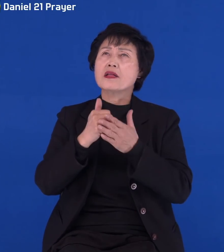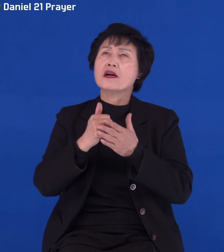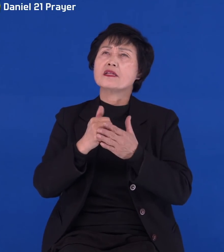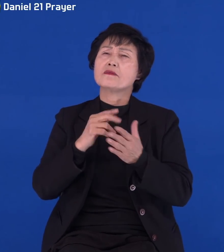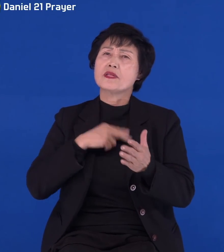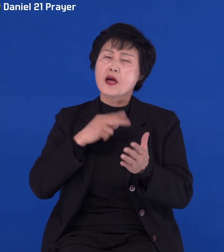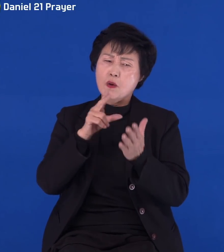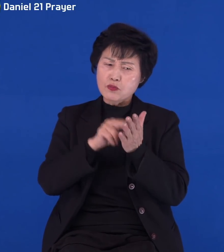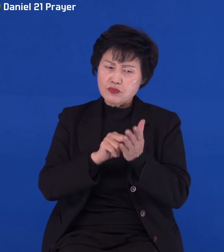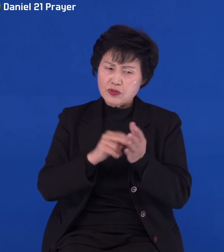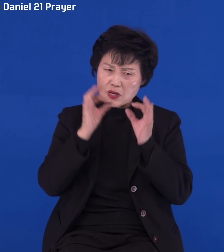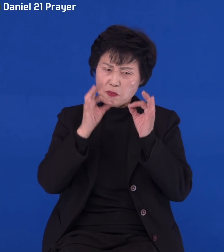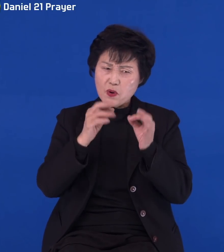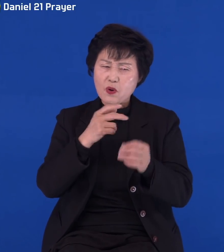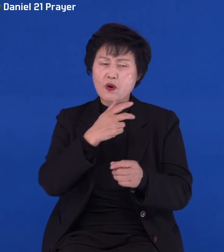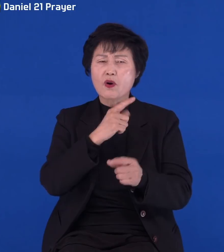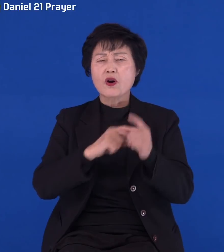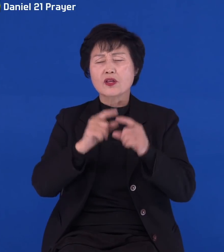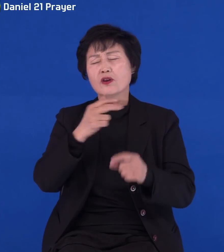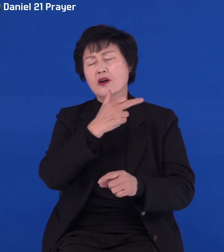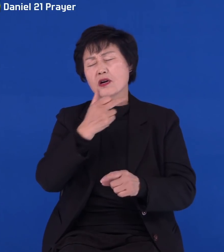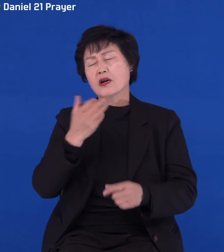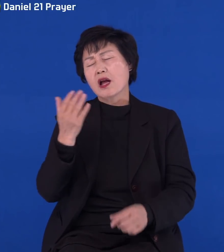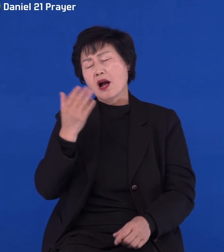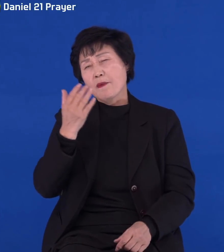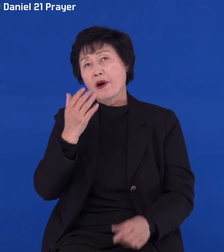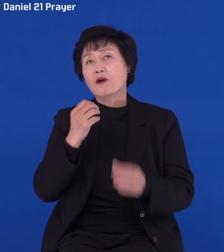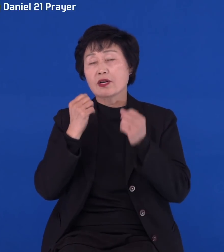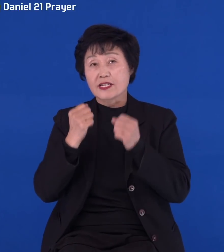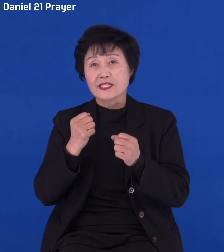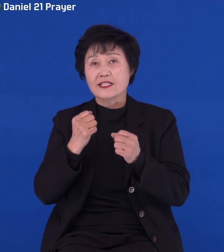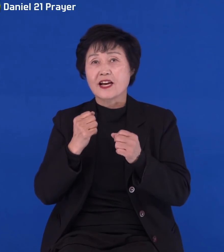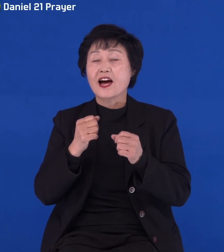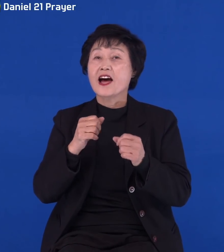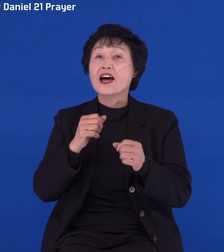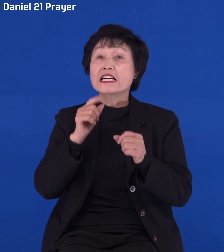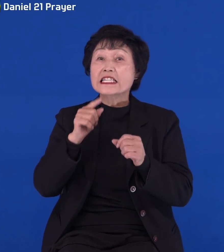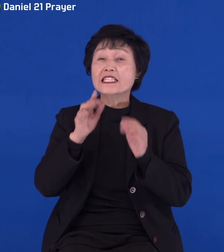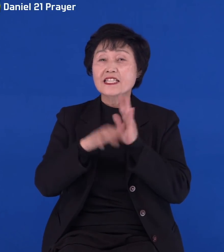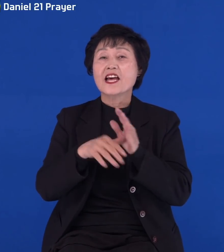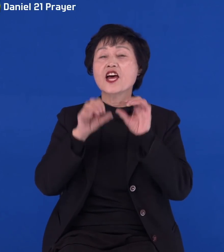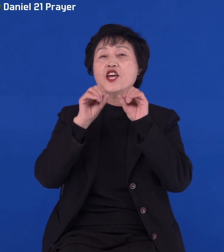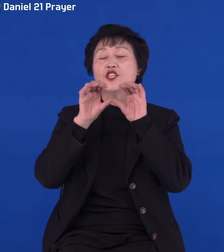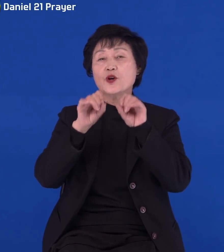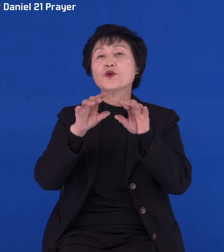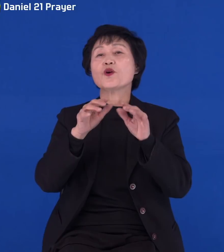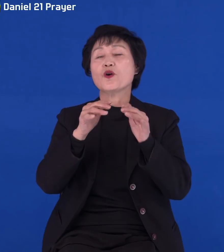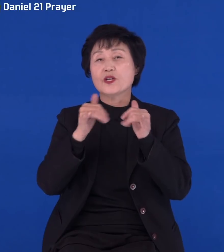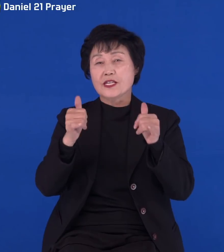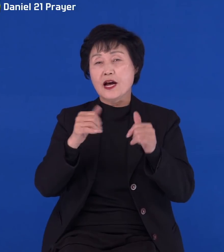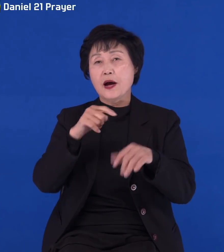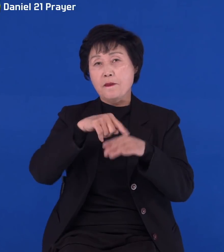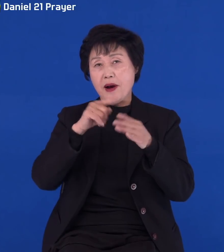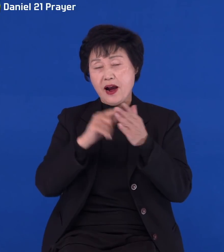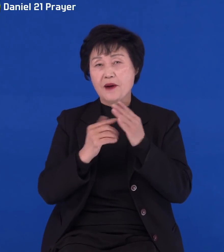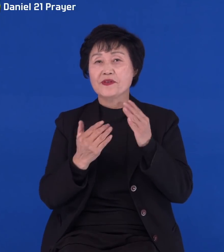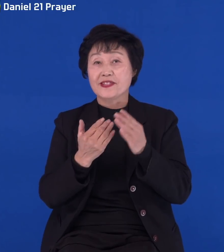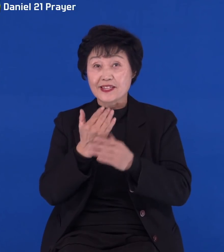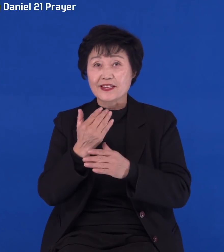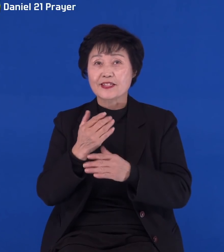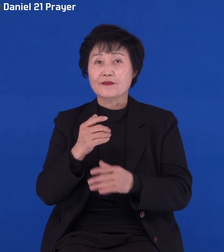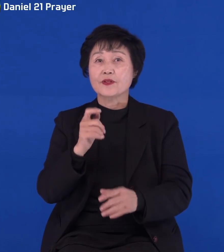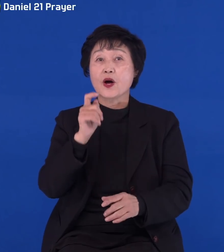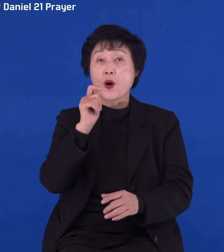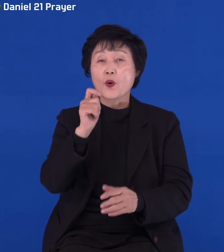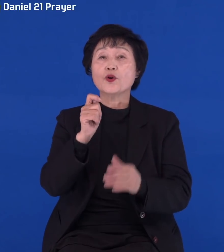보고 있구나. 저는 비로소 이제 선교사의 마음이 조금 생긴 거예요. 고린도서 6장 9절로 10절에 이름 없는